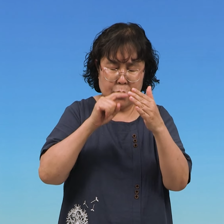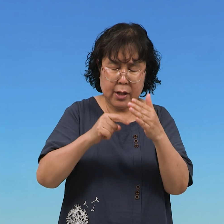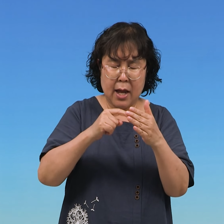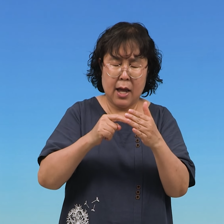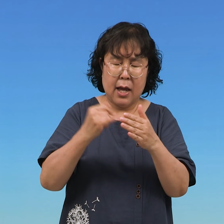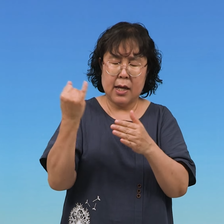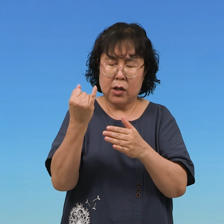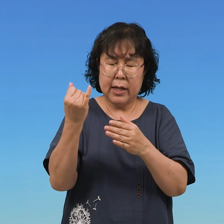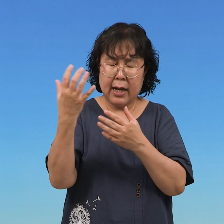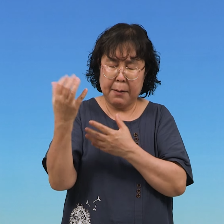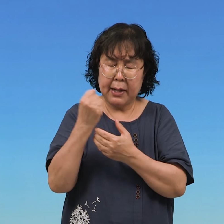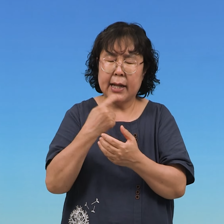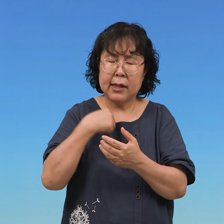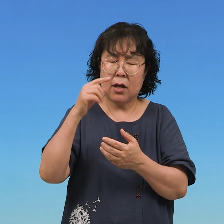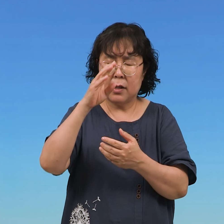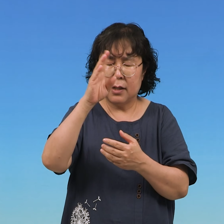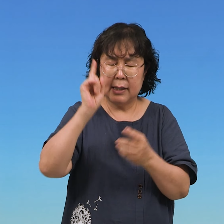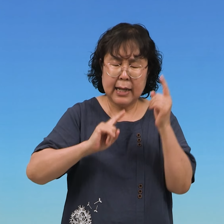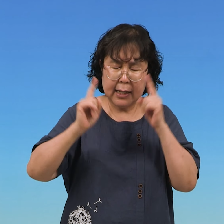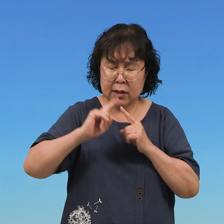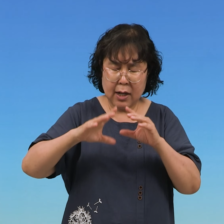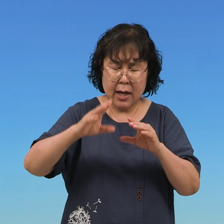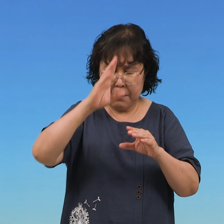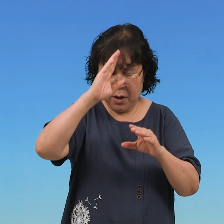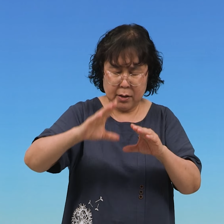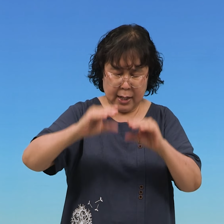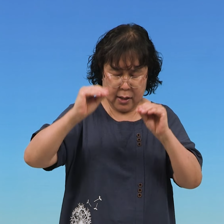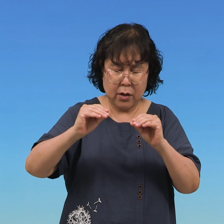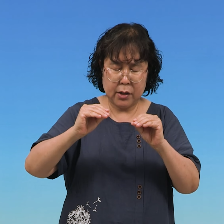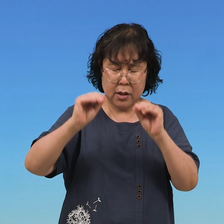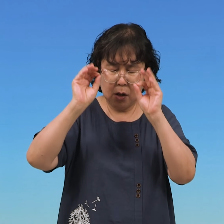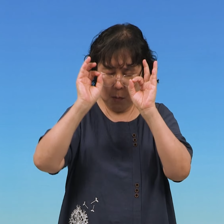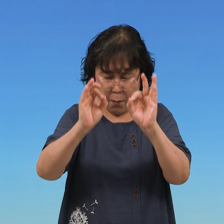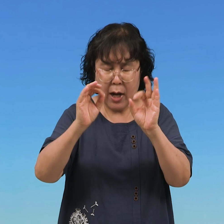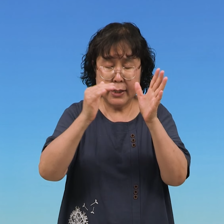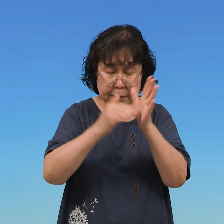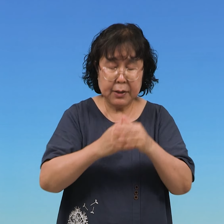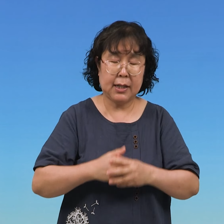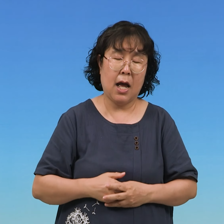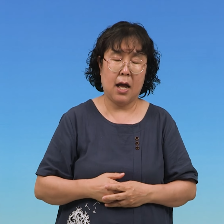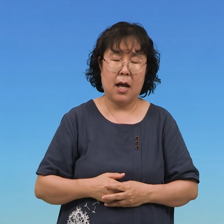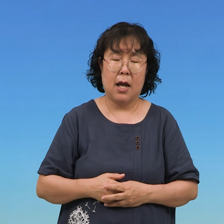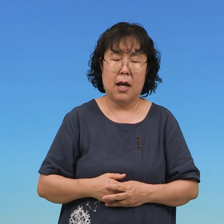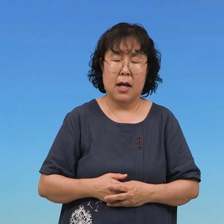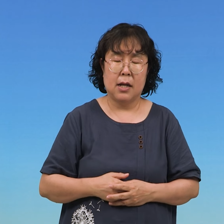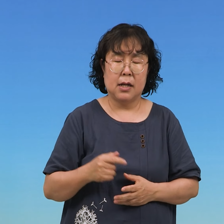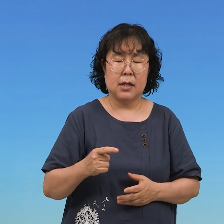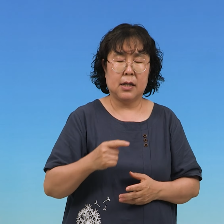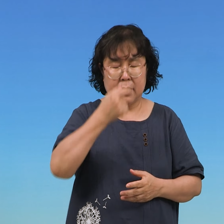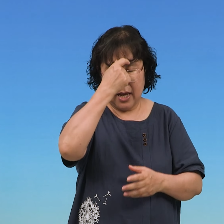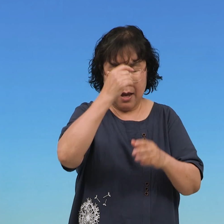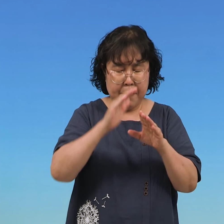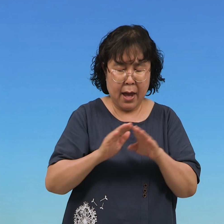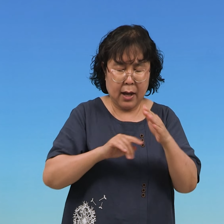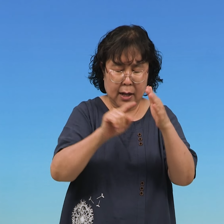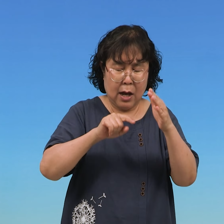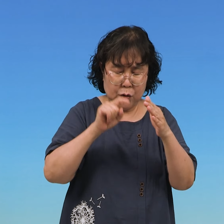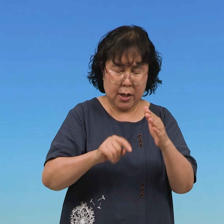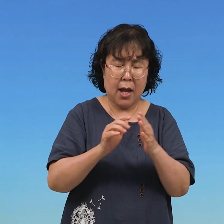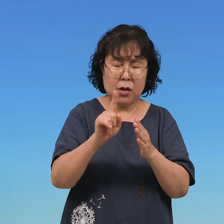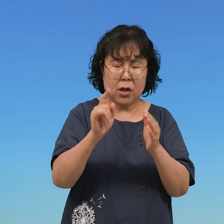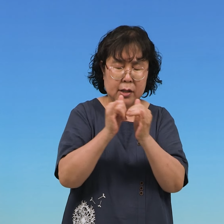상처들이 치유되는 것을 우리가 바라보며 목도하게 되었다면, 오늘 이 시간 예배 가운데 어떤 성도님에게, 어떤 집사님에게, 어떤